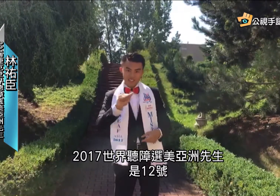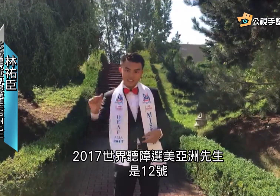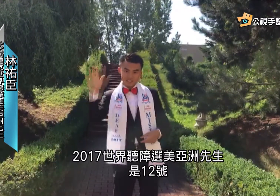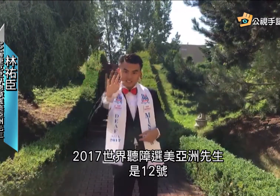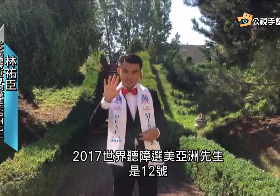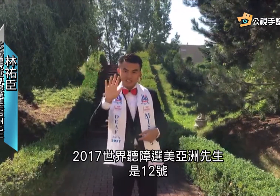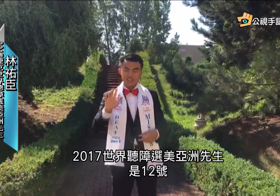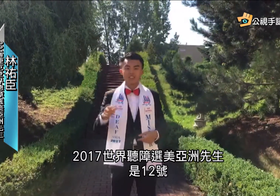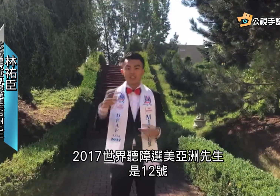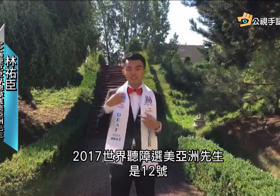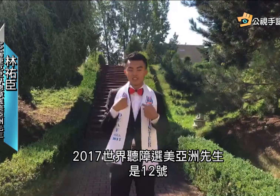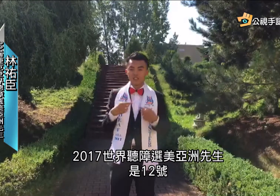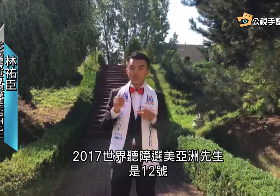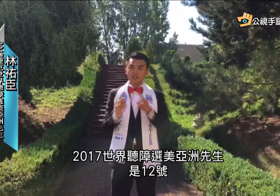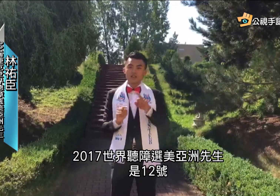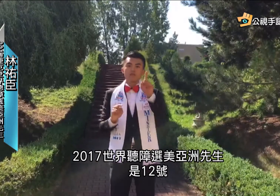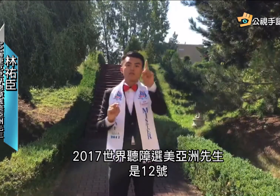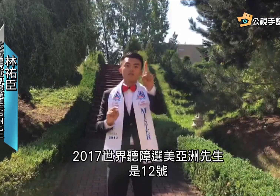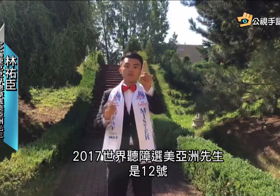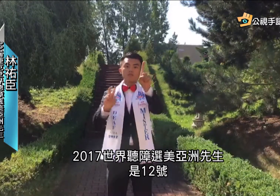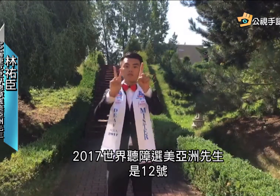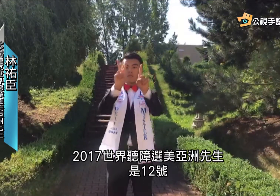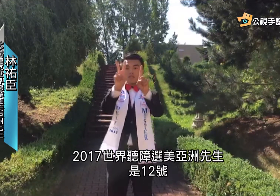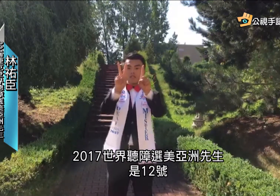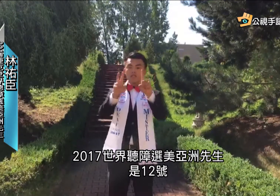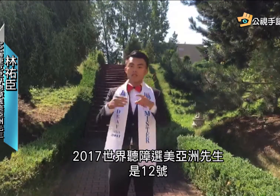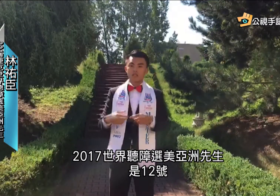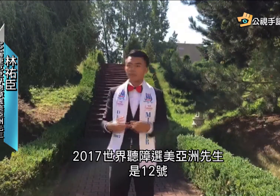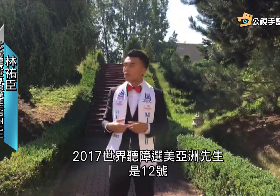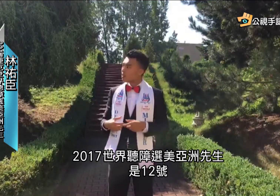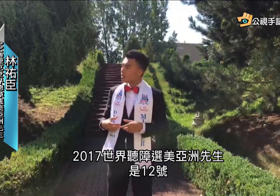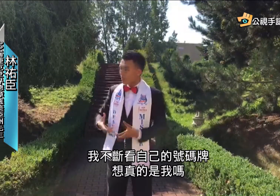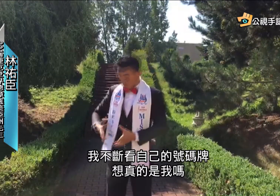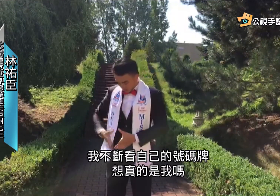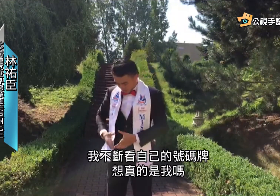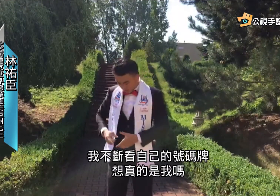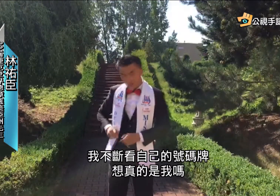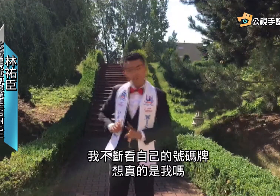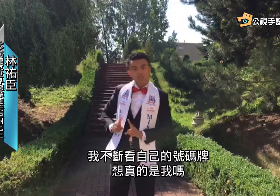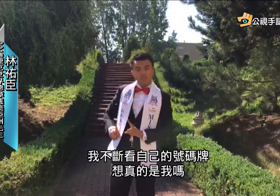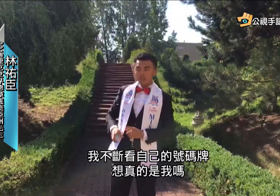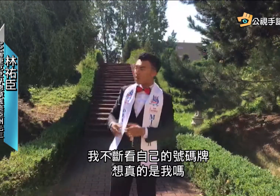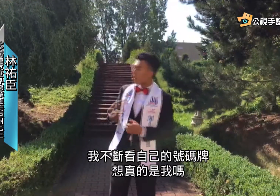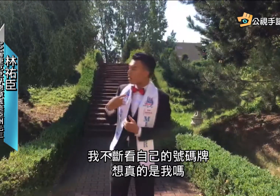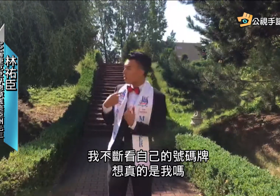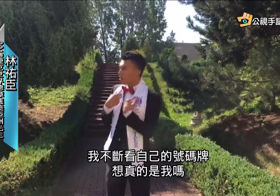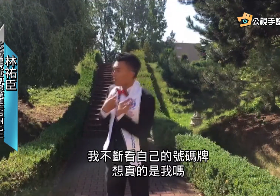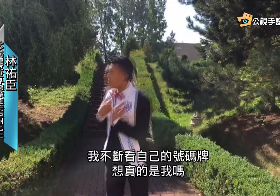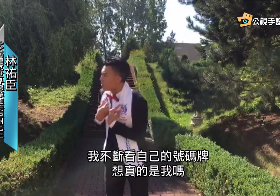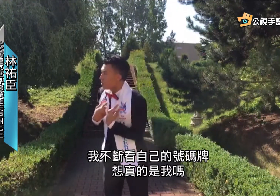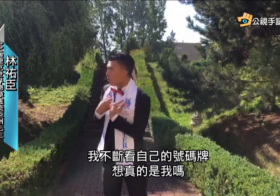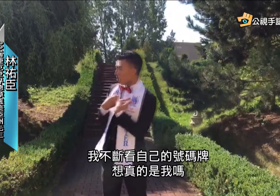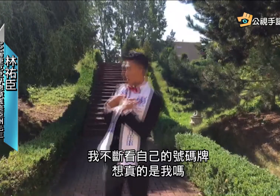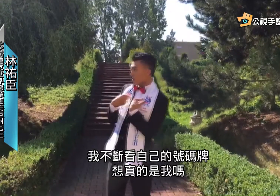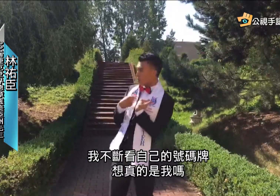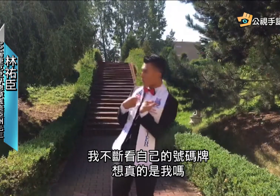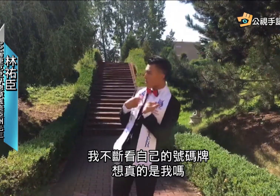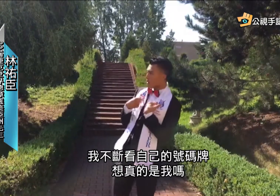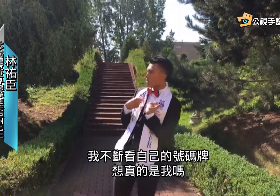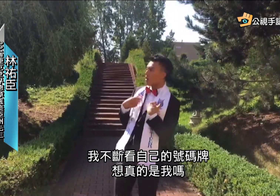洲先生是12号。我不断看自己的号码牌，想真的是我吗？